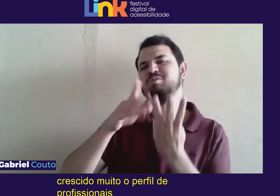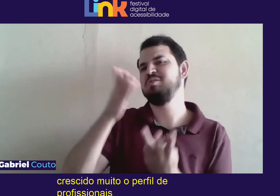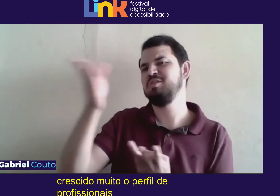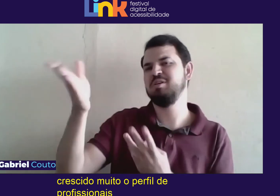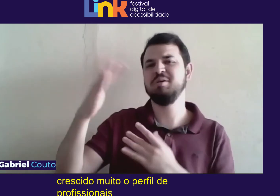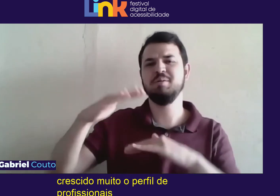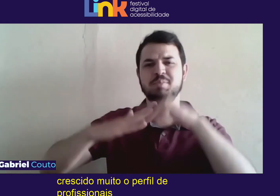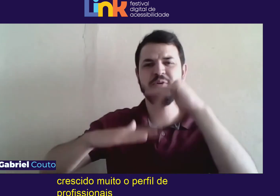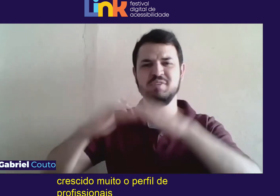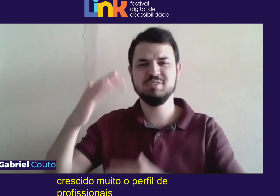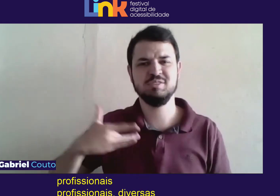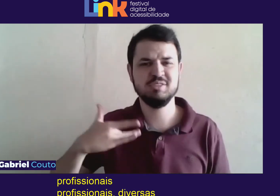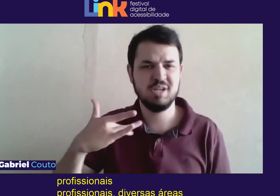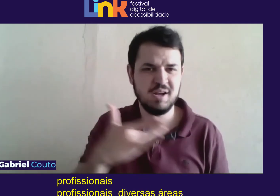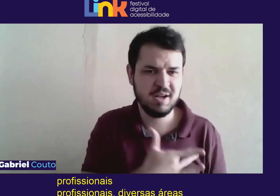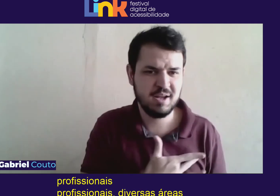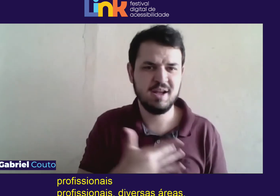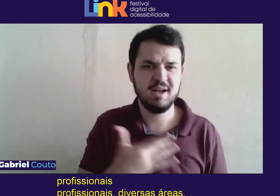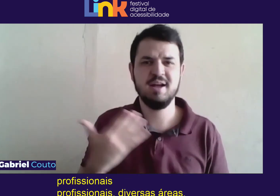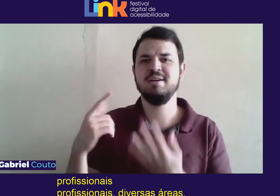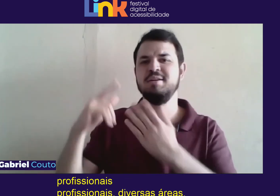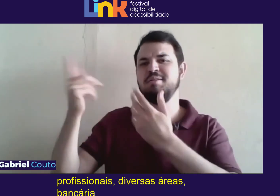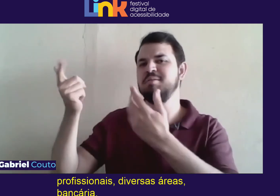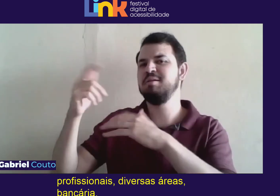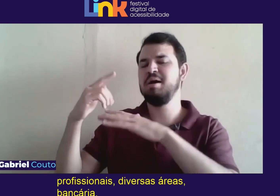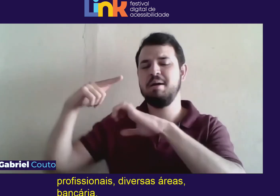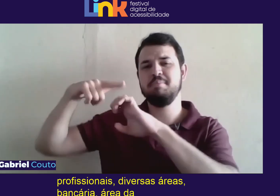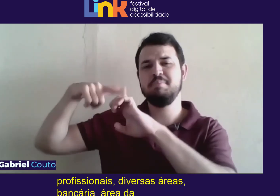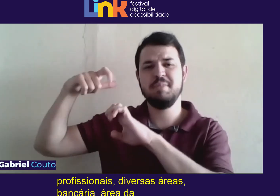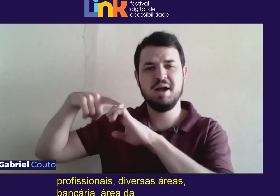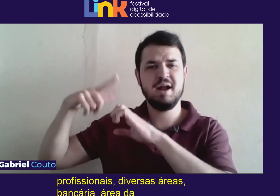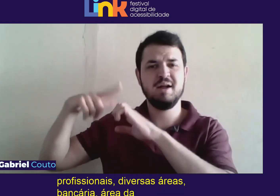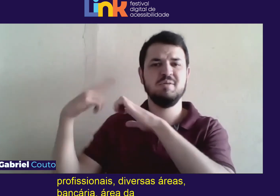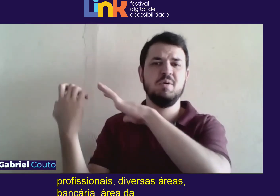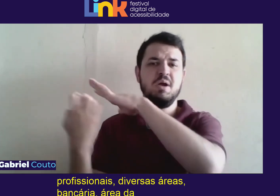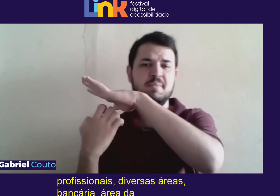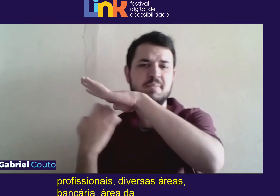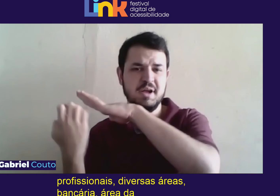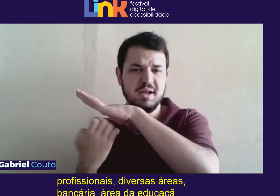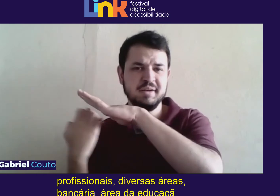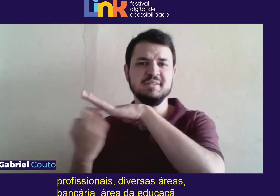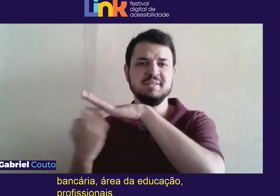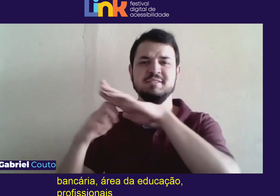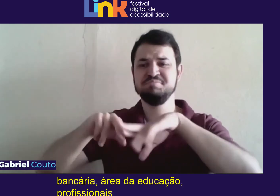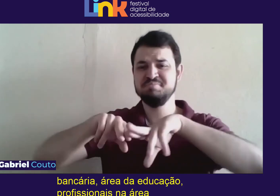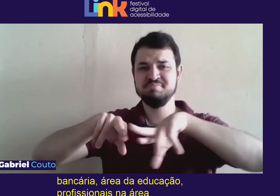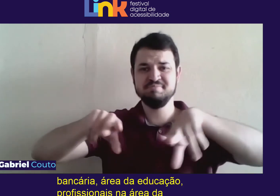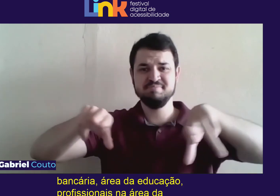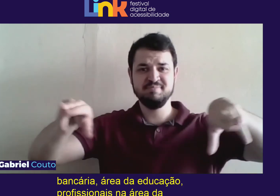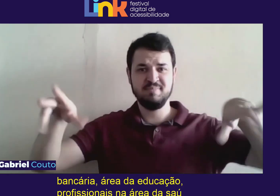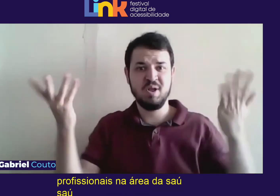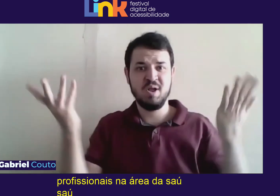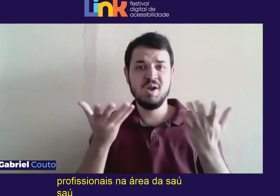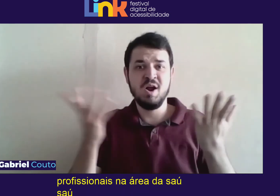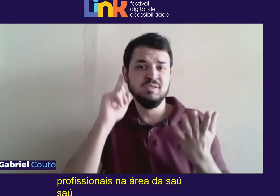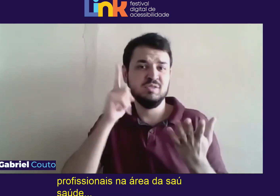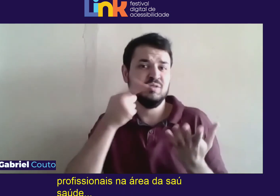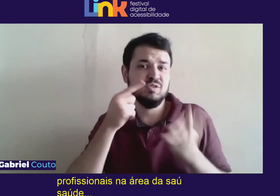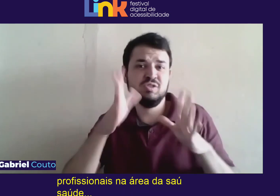da educação, profissionais na área da saúde, empreendedores. Então,